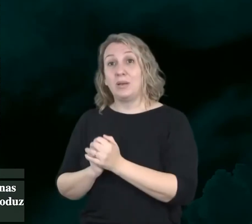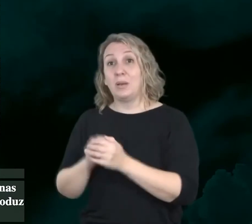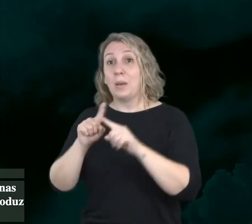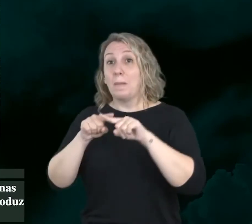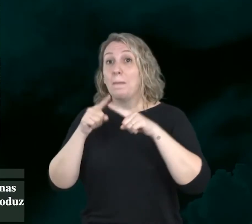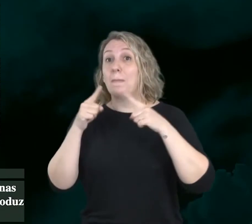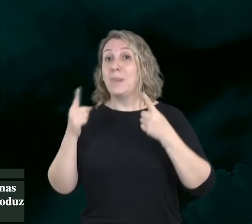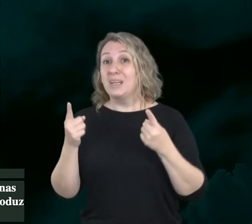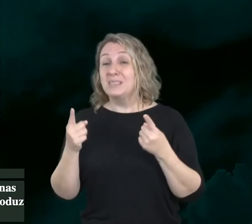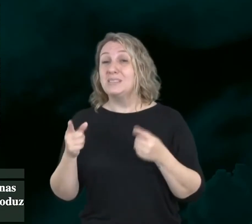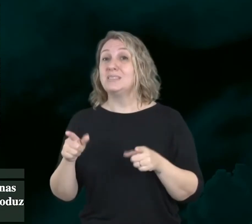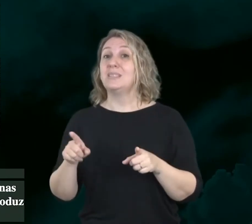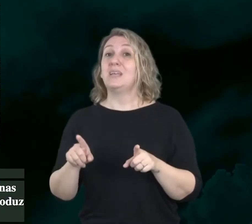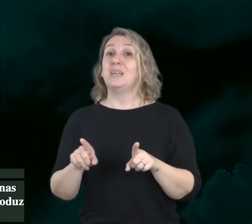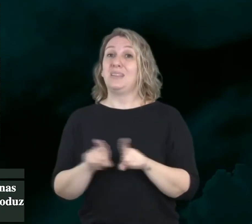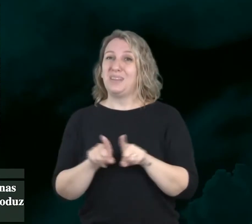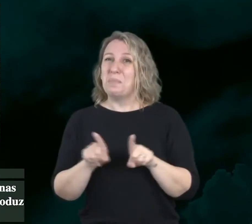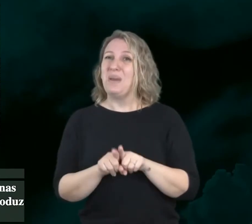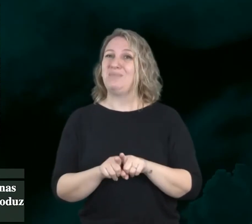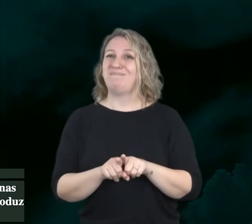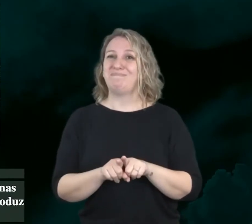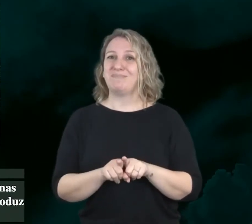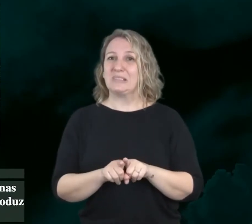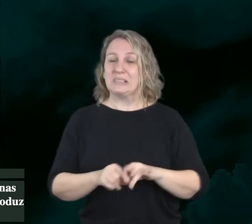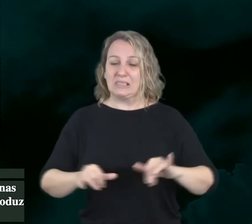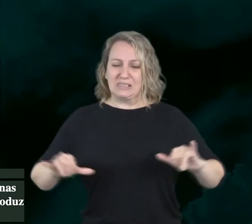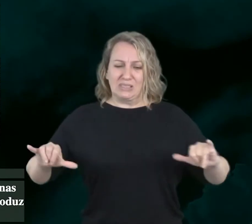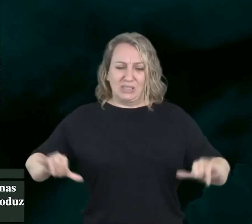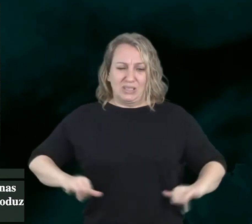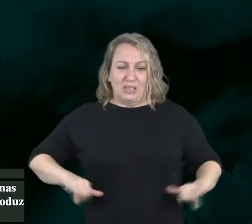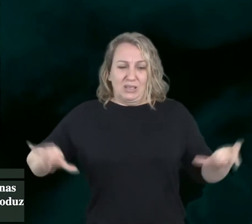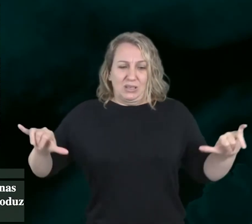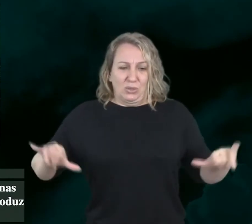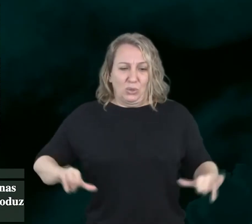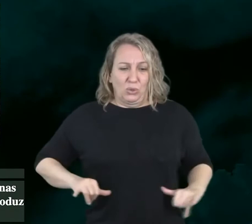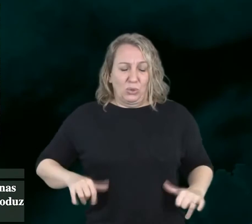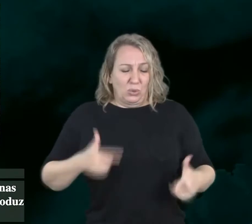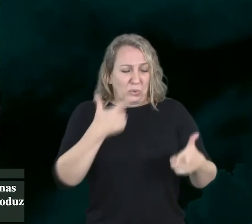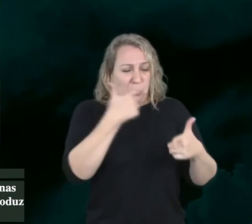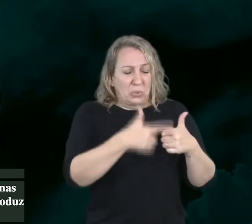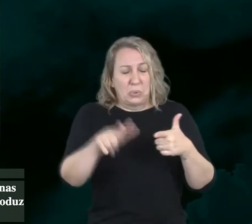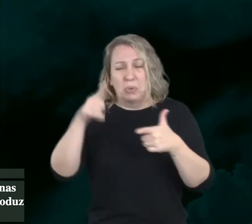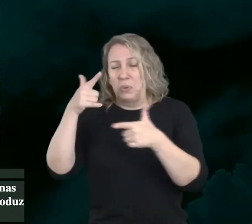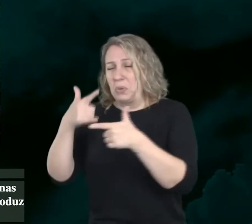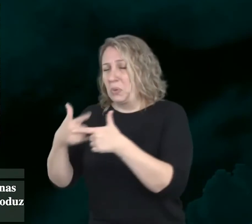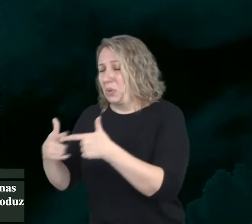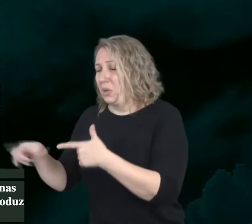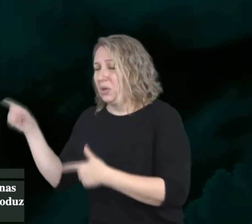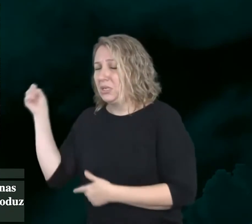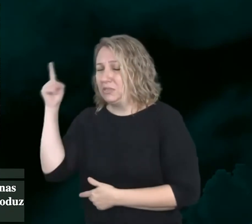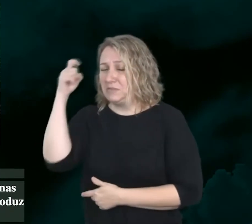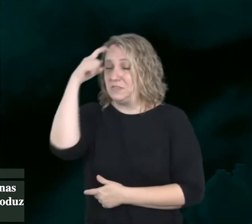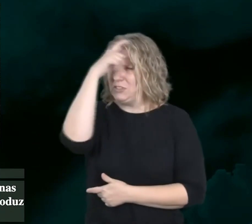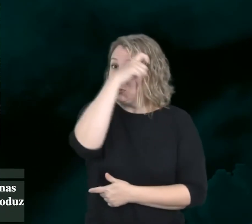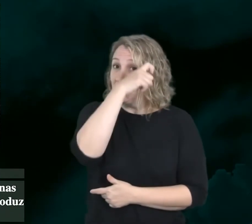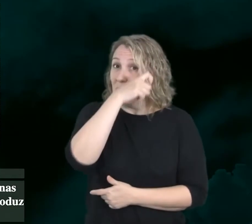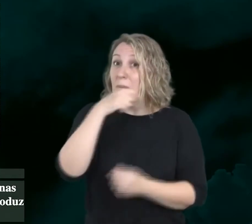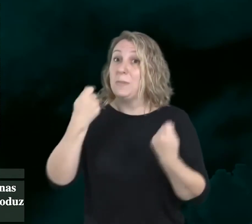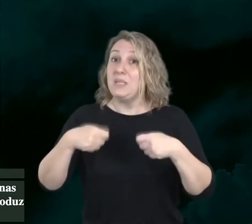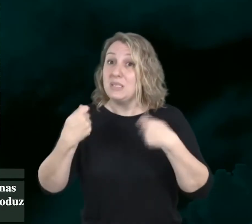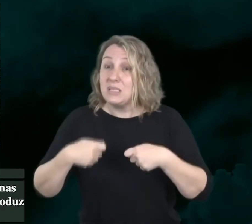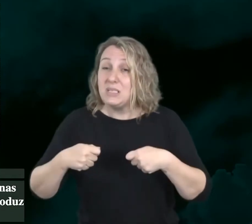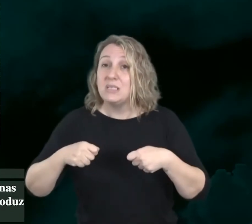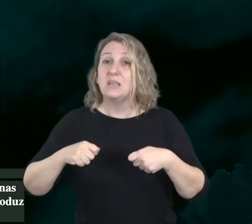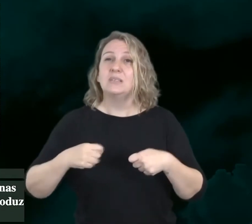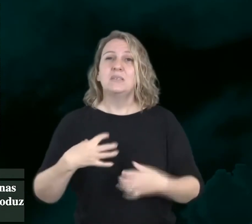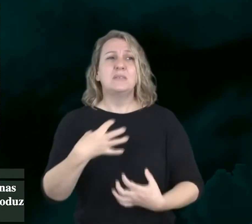nas nossas próprias tribulações. Porque essas tribulações, para quem ama a Deus, para quem tem essa